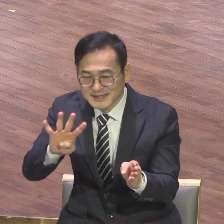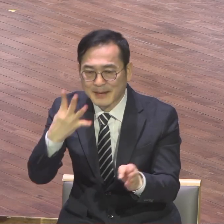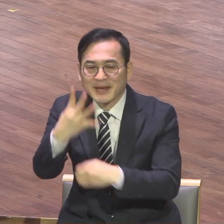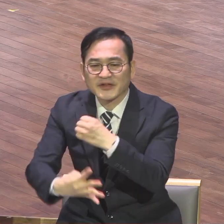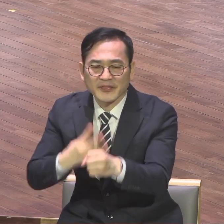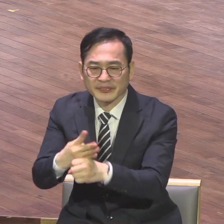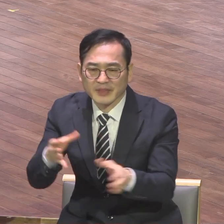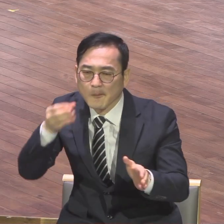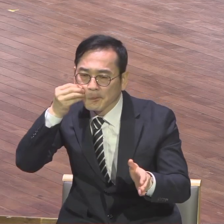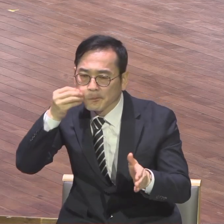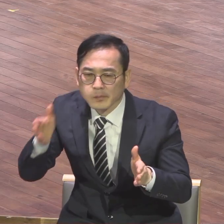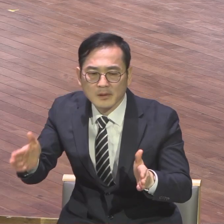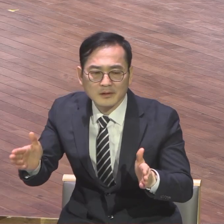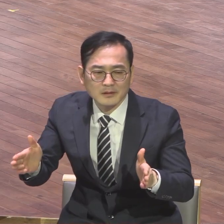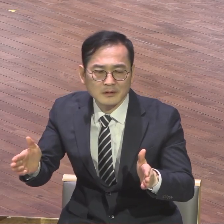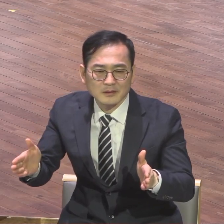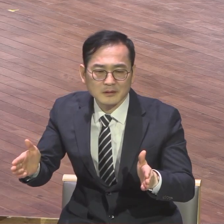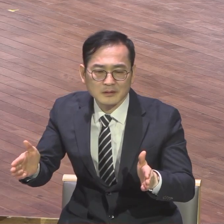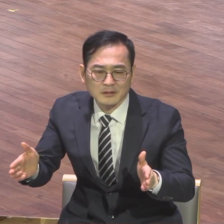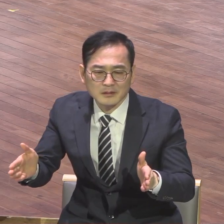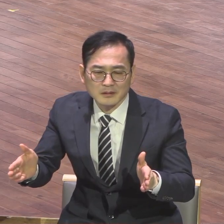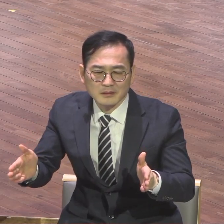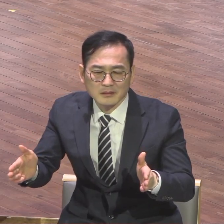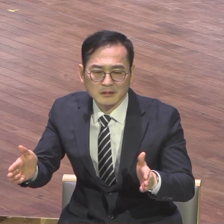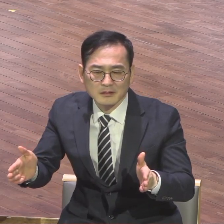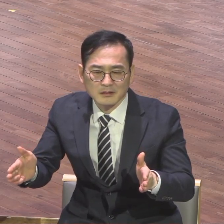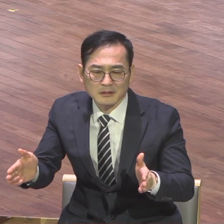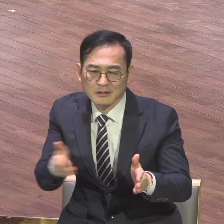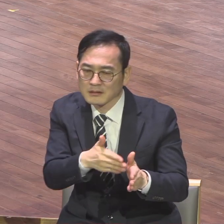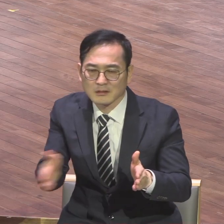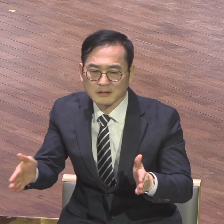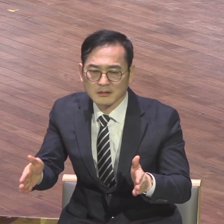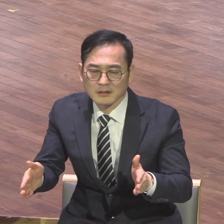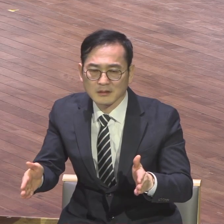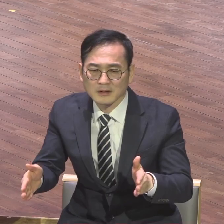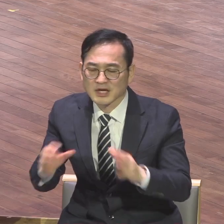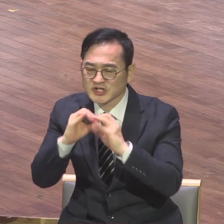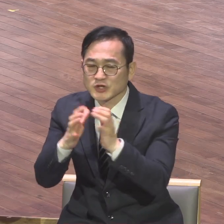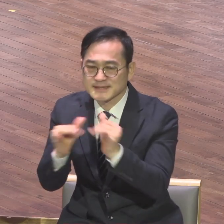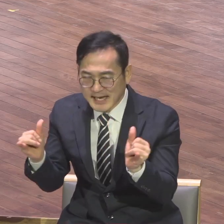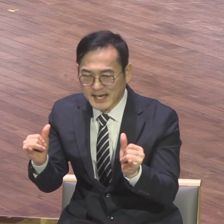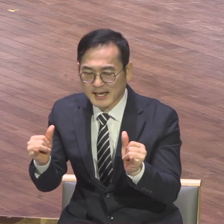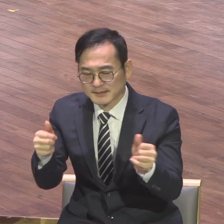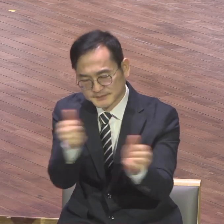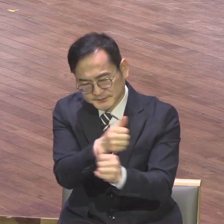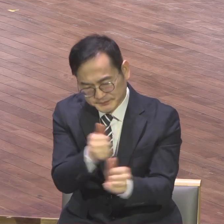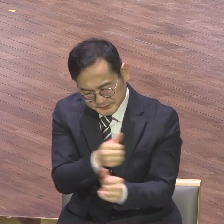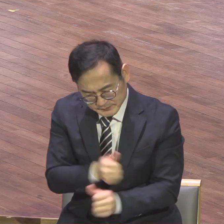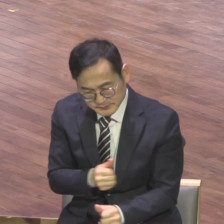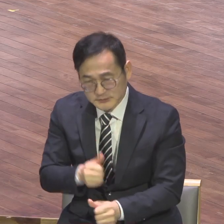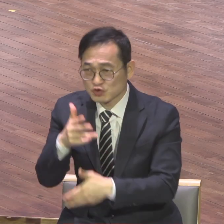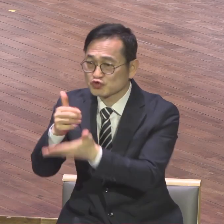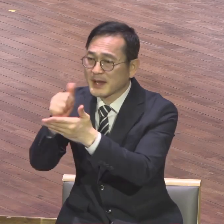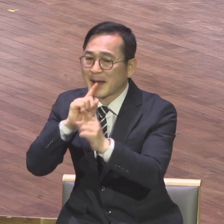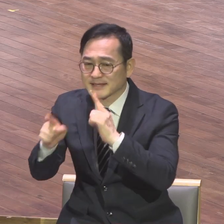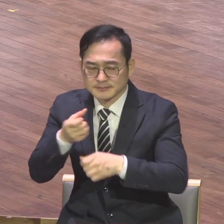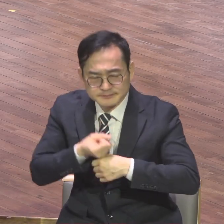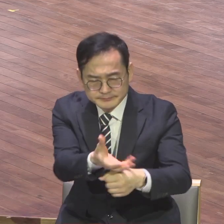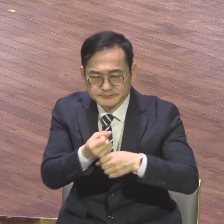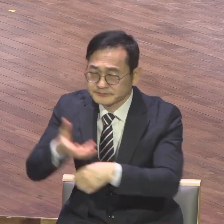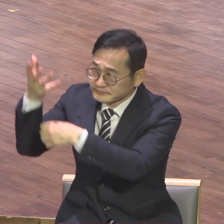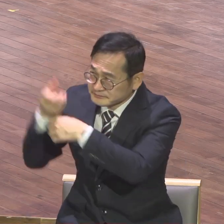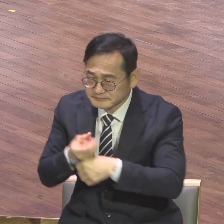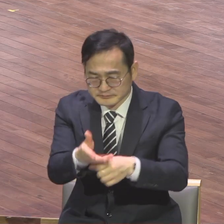없었어요. 그 다시 말하면 사람들이 선지자를 세워서 주의 음성을 듣게 해야 되는데